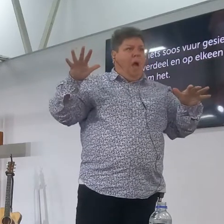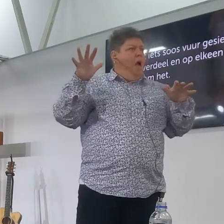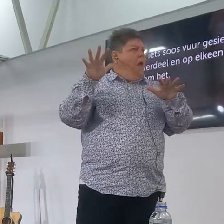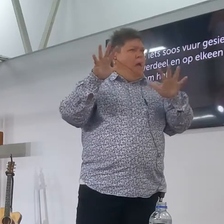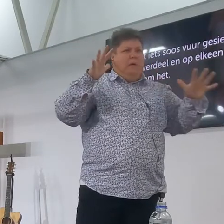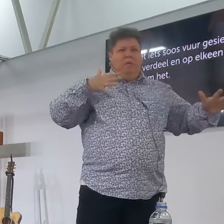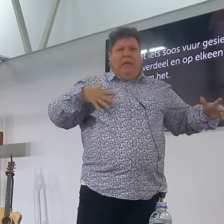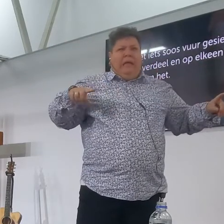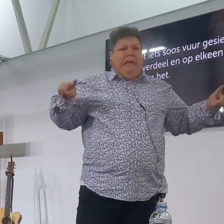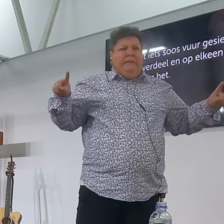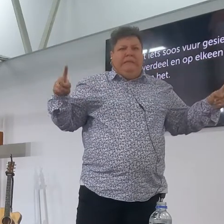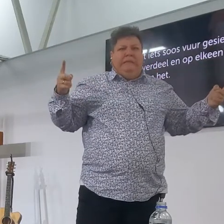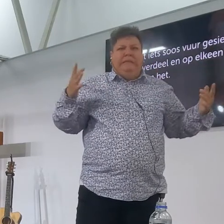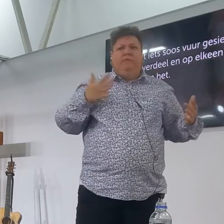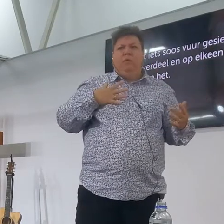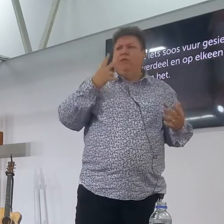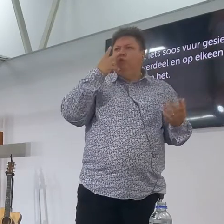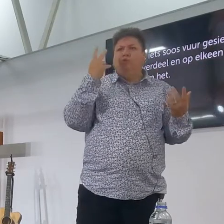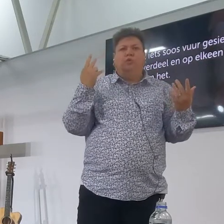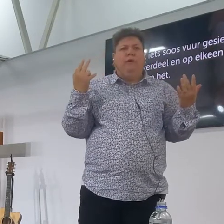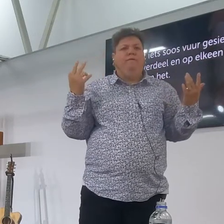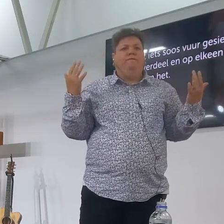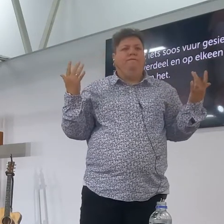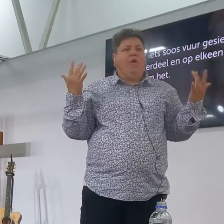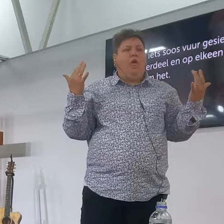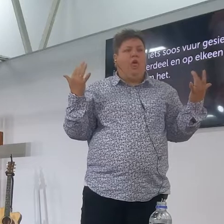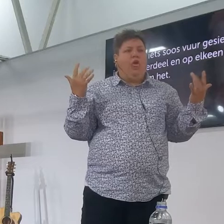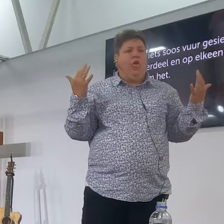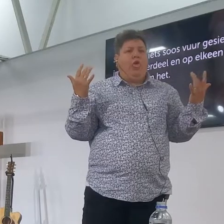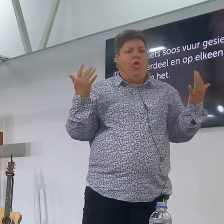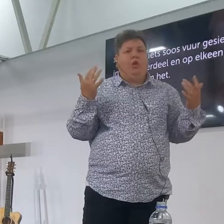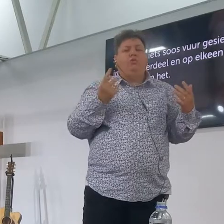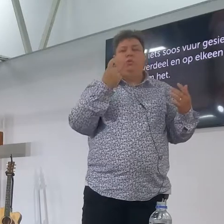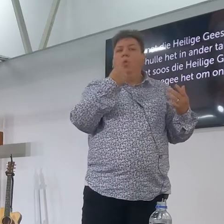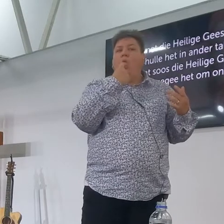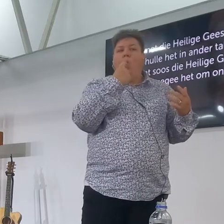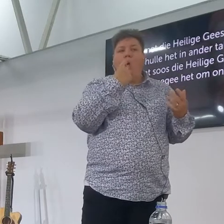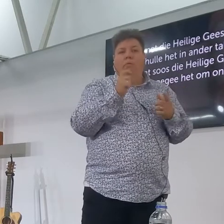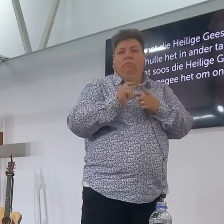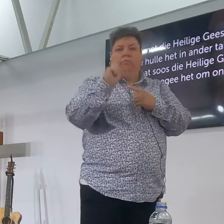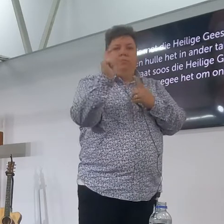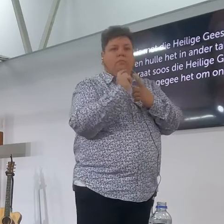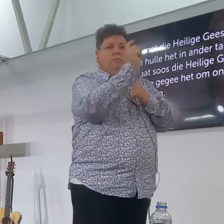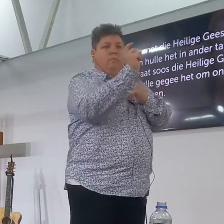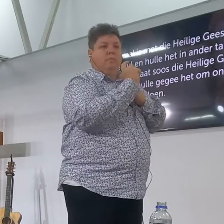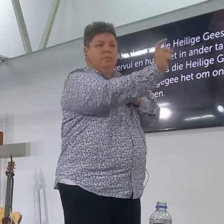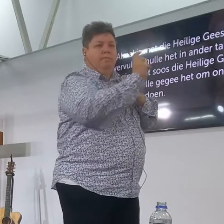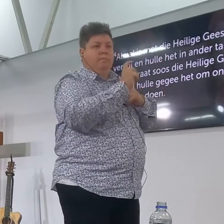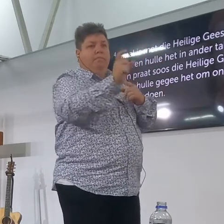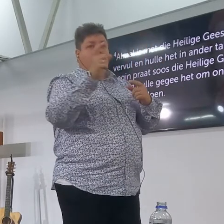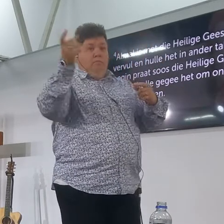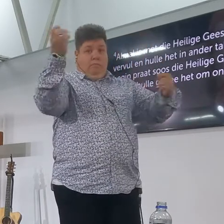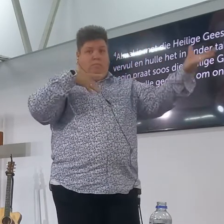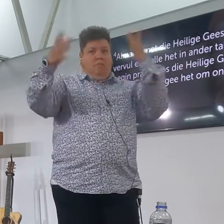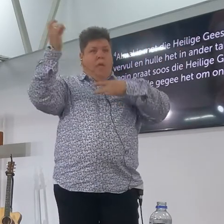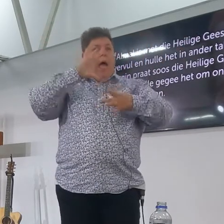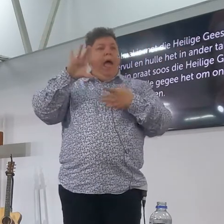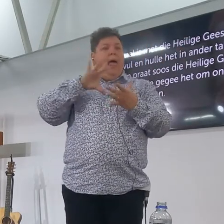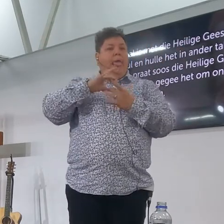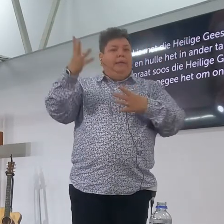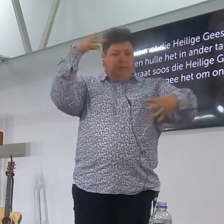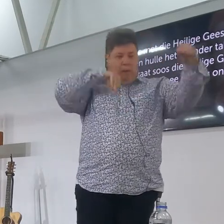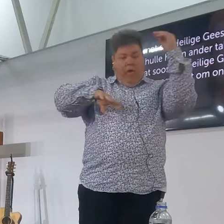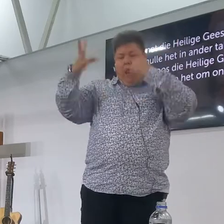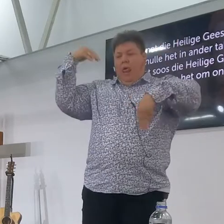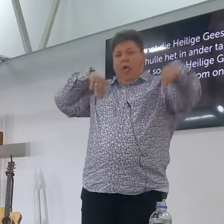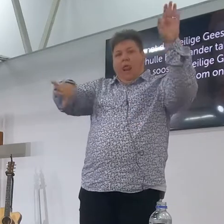Hulle het iets soos vuur gesien wat in tonge verdeel en op elkeen van hulle gekom het. Almal is met die Heilige Gees vervul en hulle